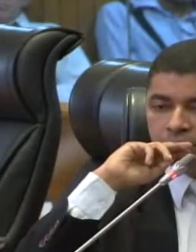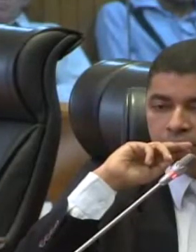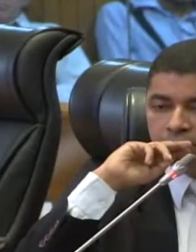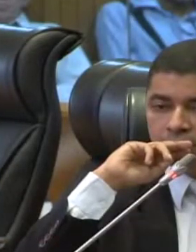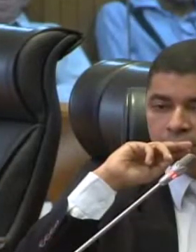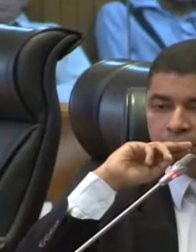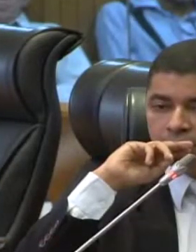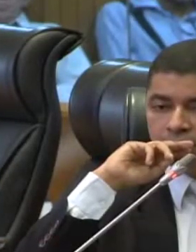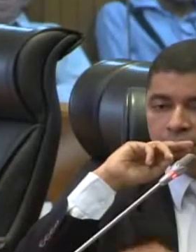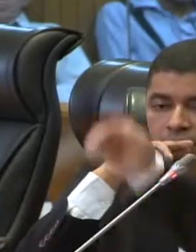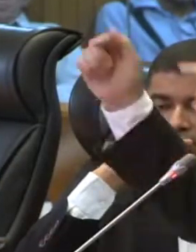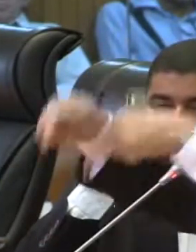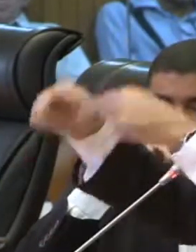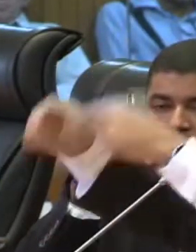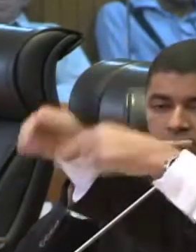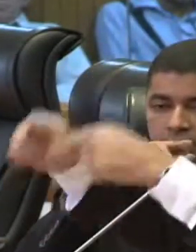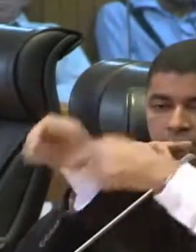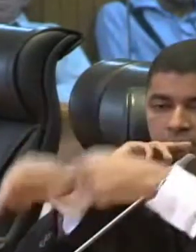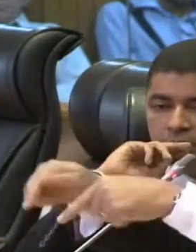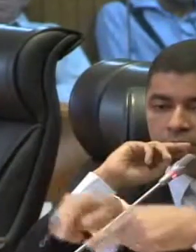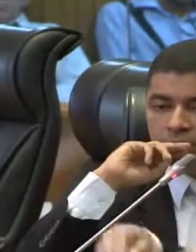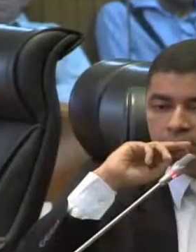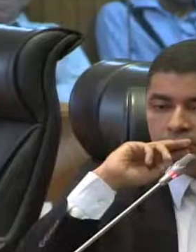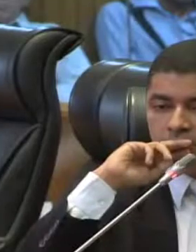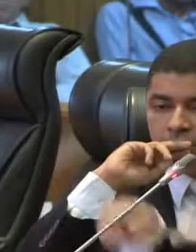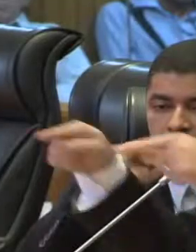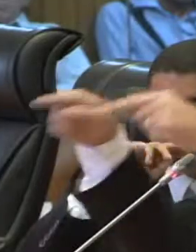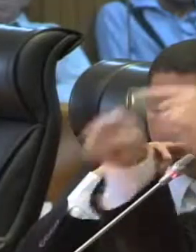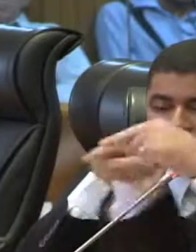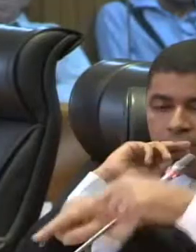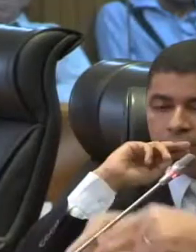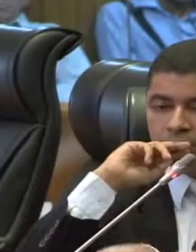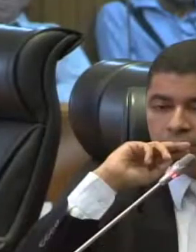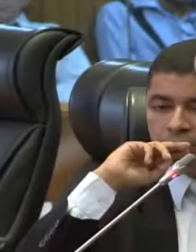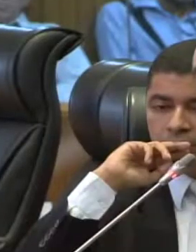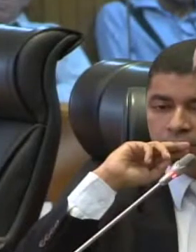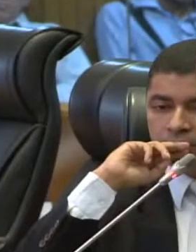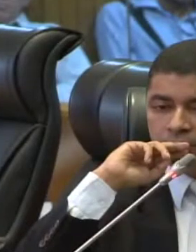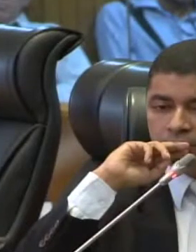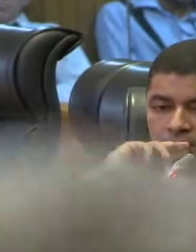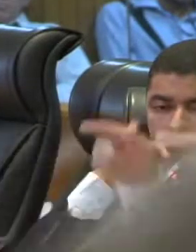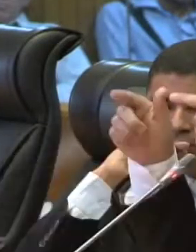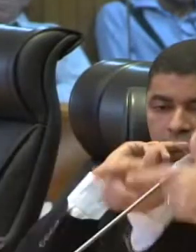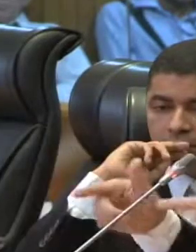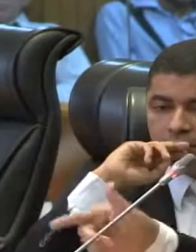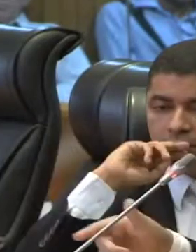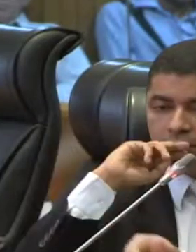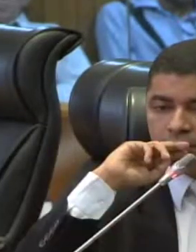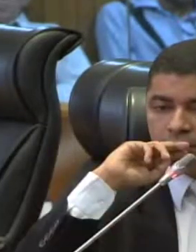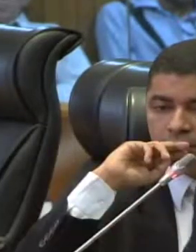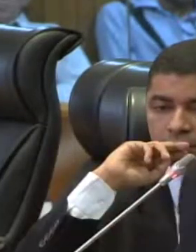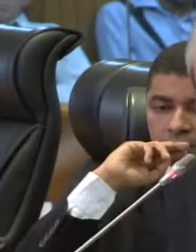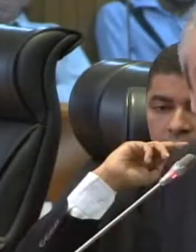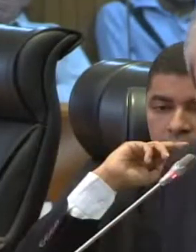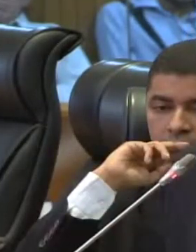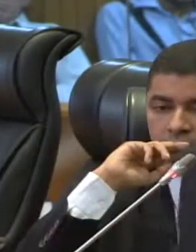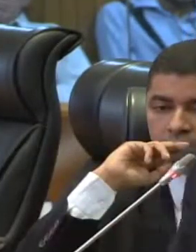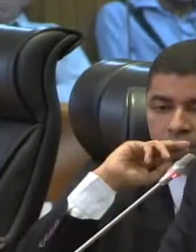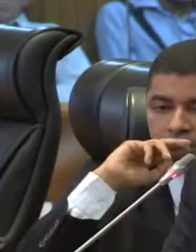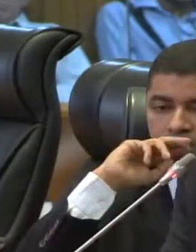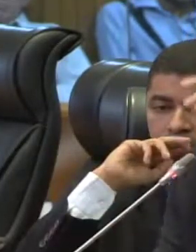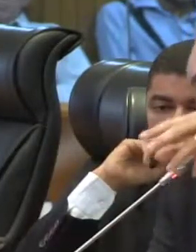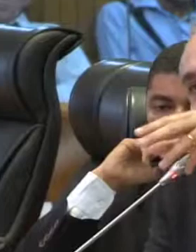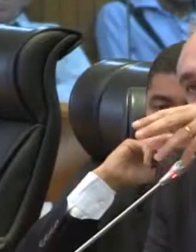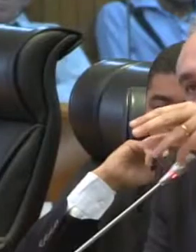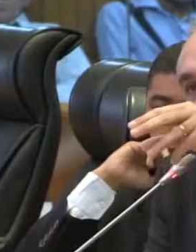prefeito. Só mesmo aqui no Maranhão, onde nós não temos governo, é que a governadora pode dizer isso.